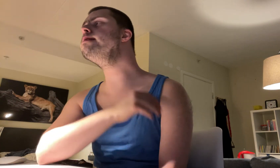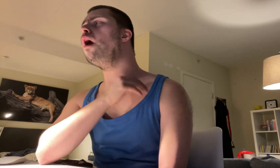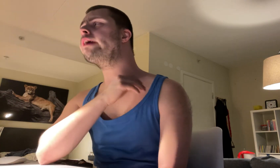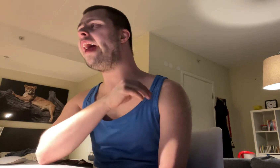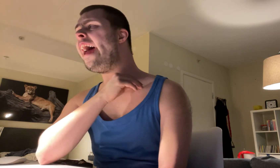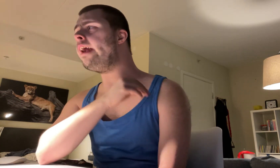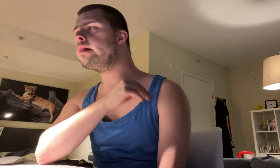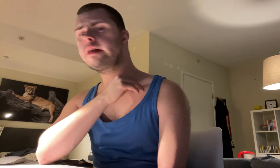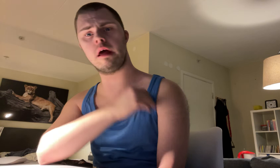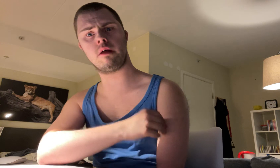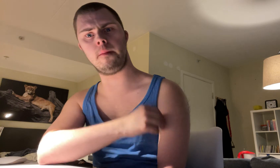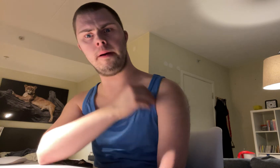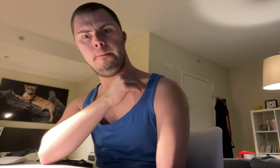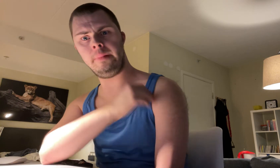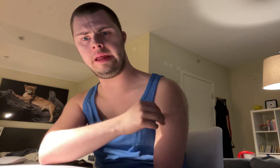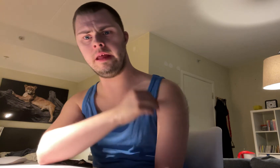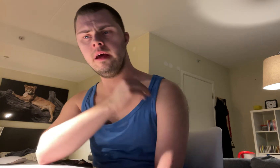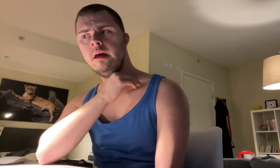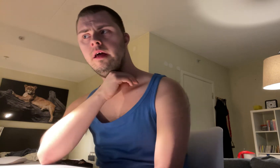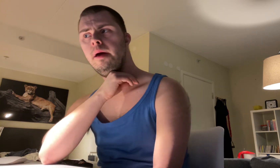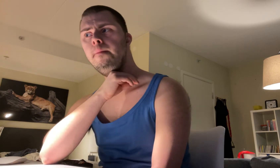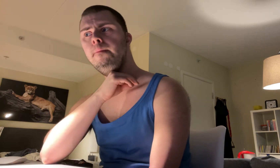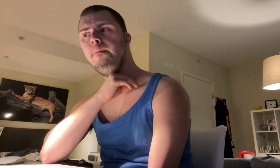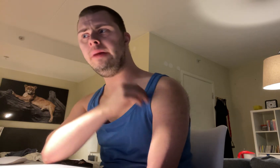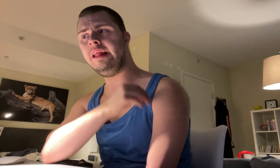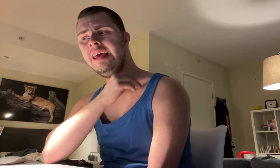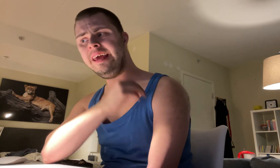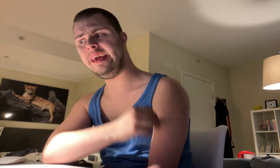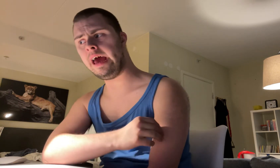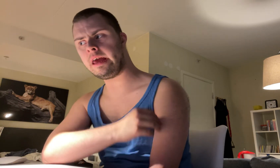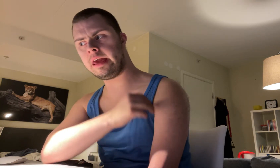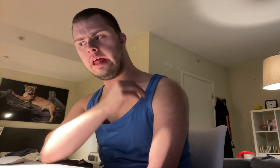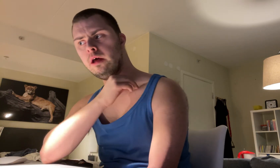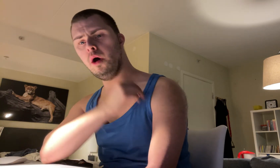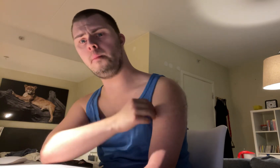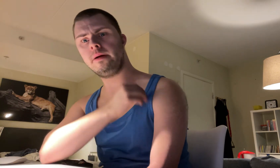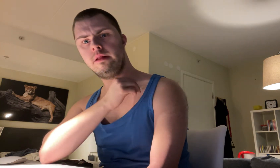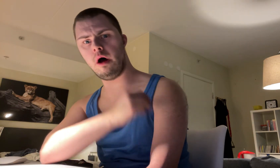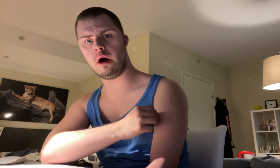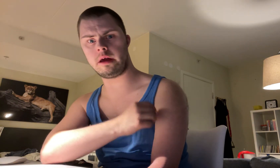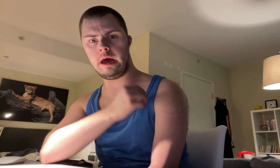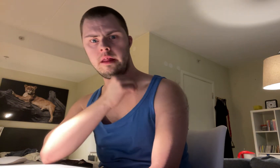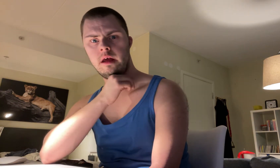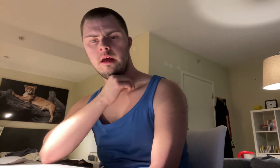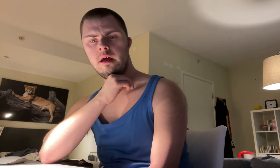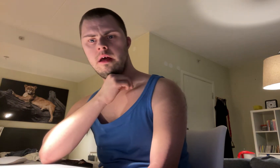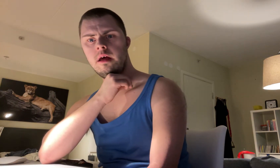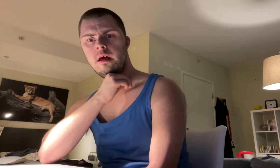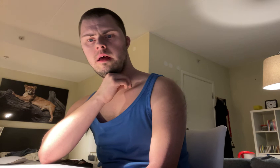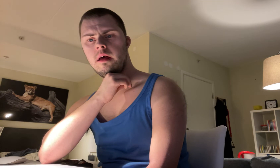Jag älskar som min egen upptagen.